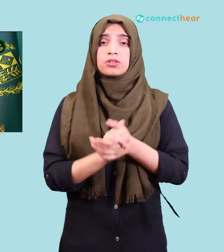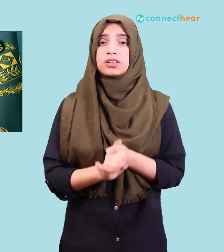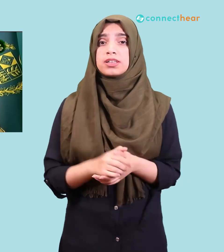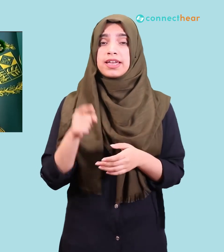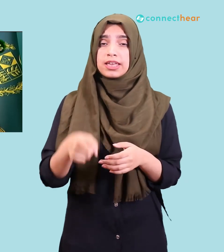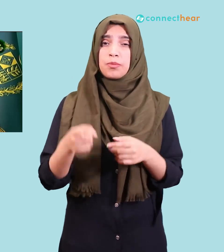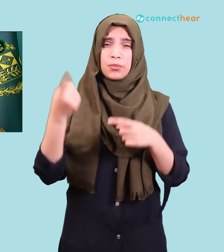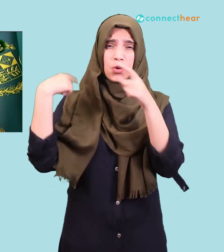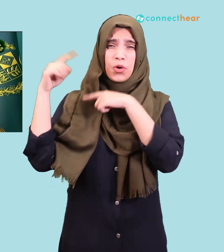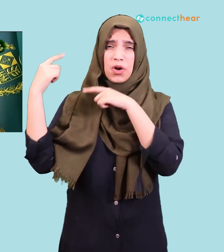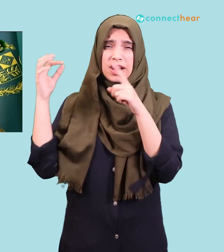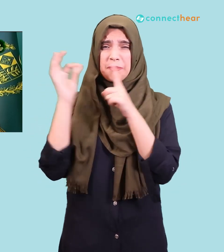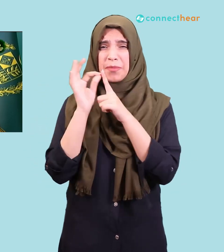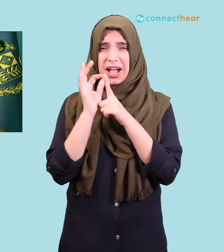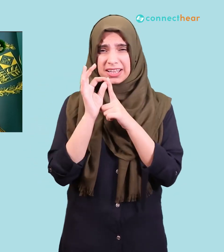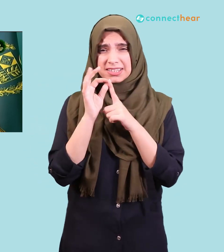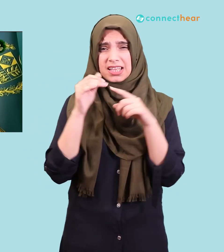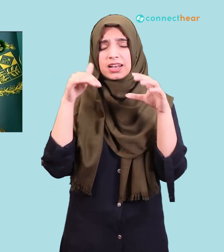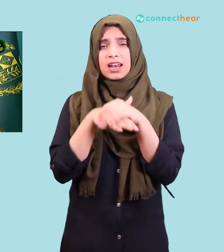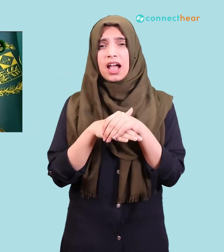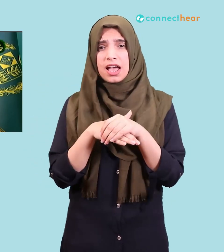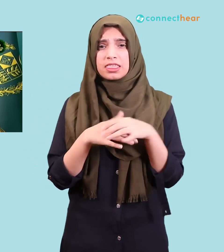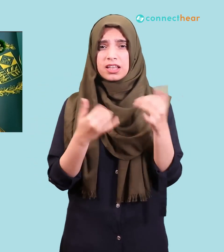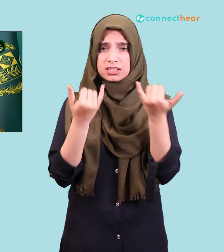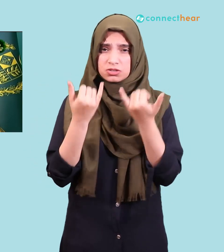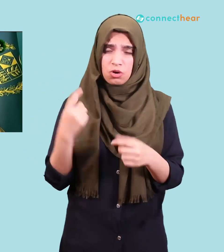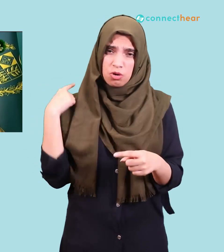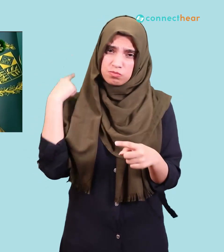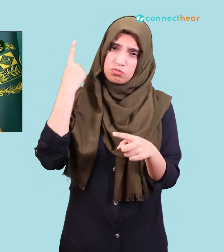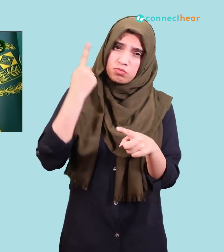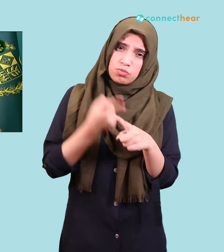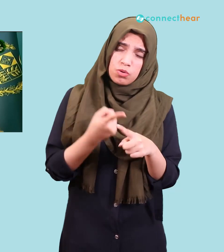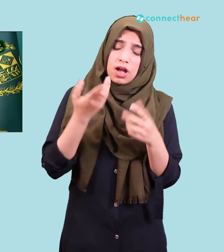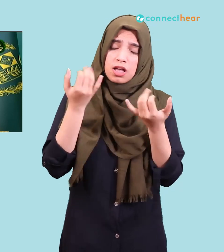کے بعد پاکستان کے اندر انڈسٹری اوپر جا رہی ہے.